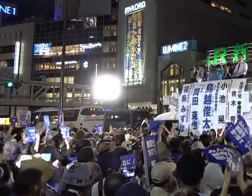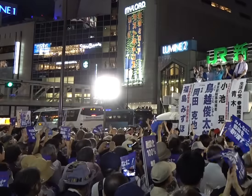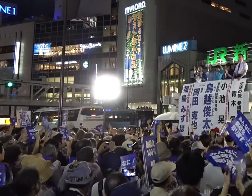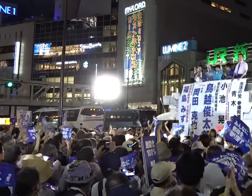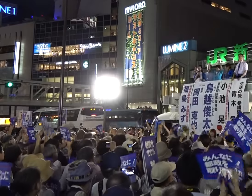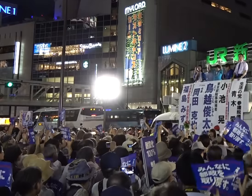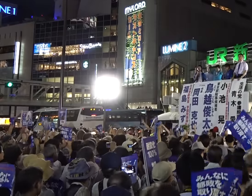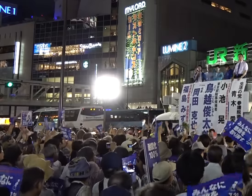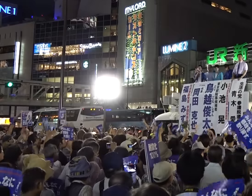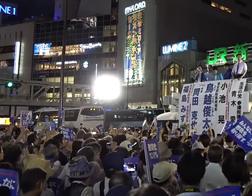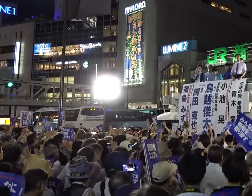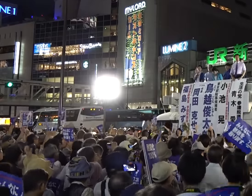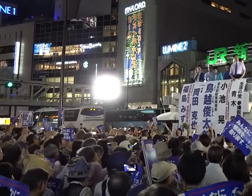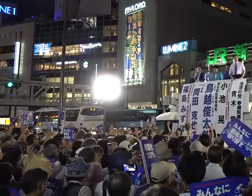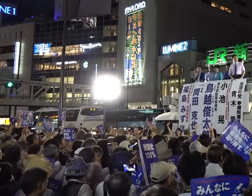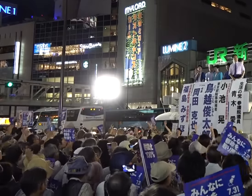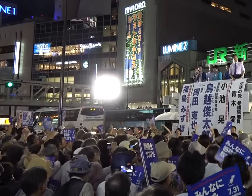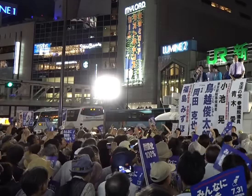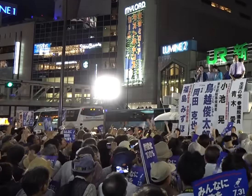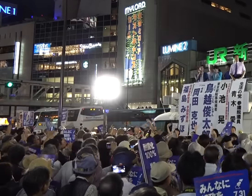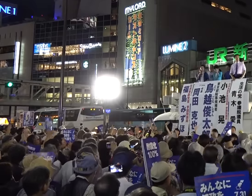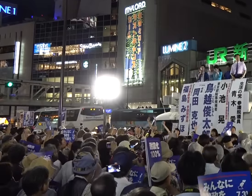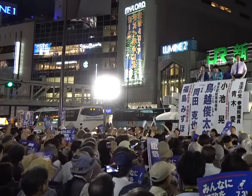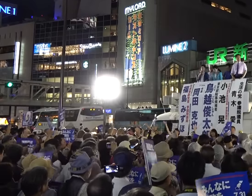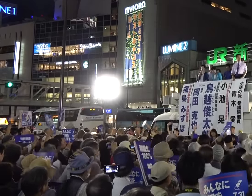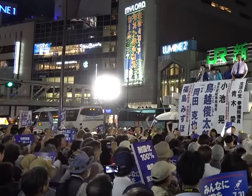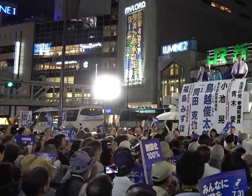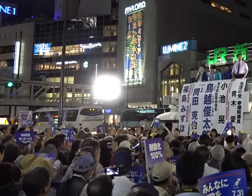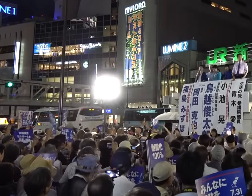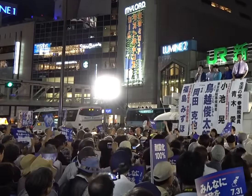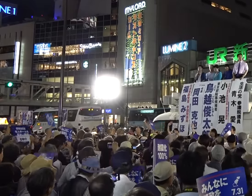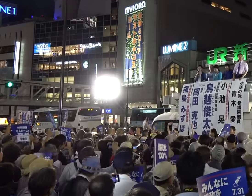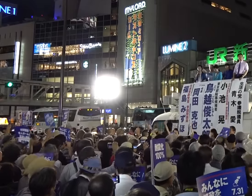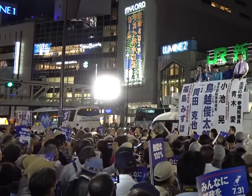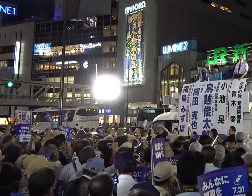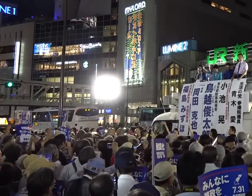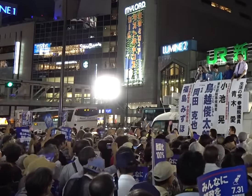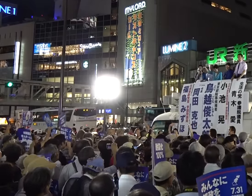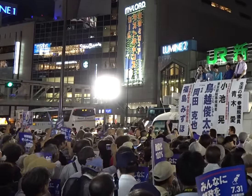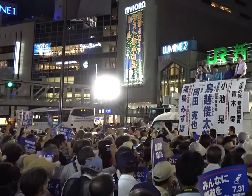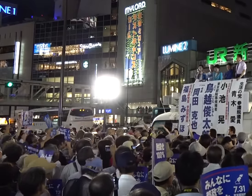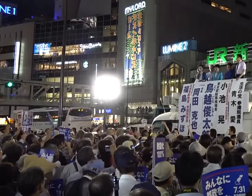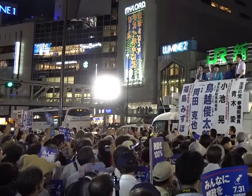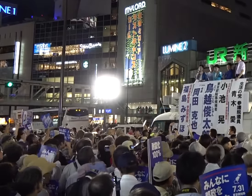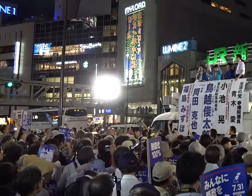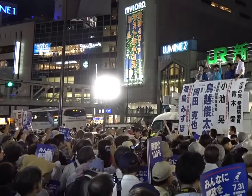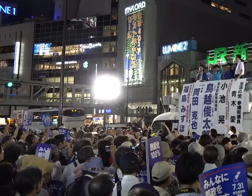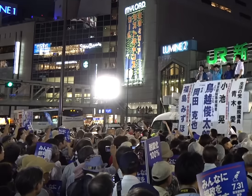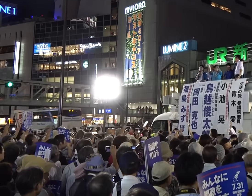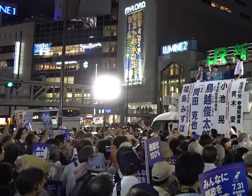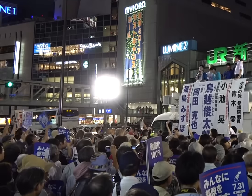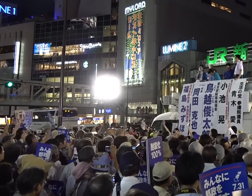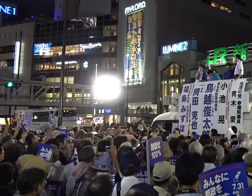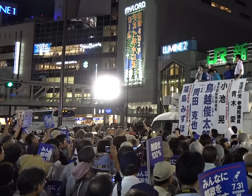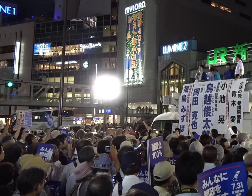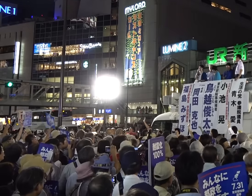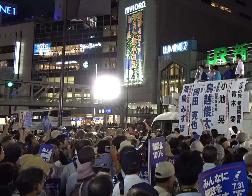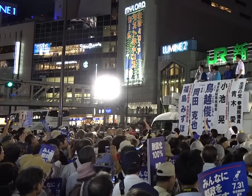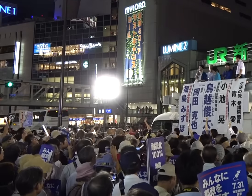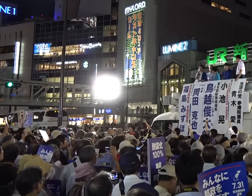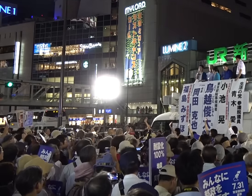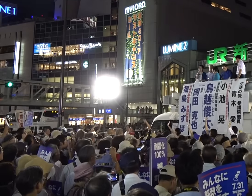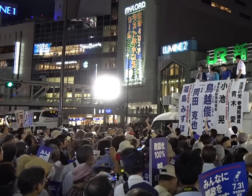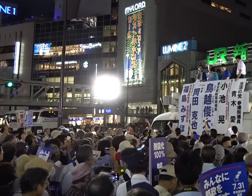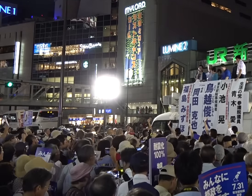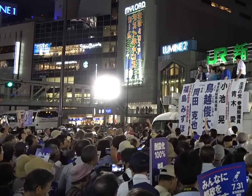ありがとうございました。ただいまは社民党副党首福島みずほ参議院議員でした。それでは引き続き